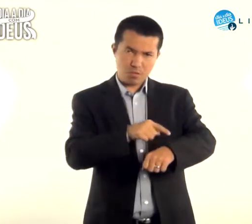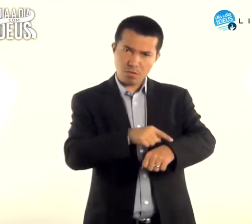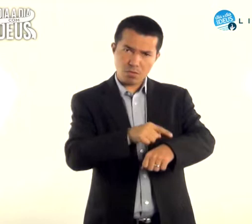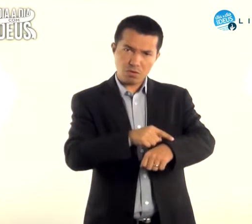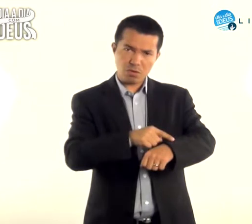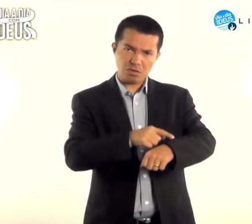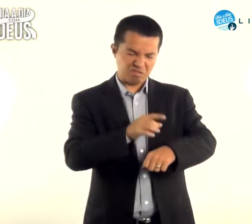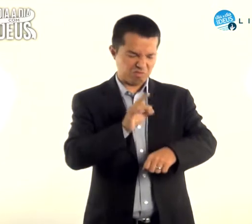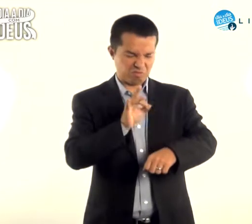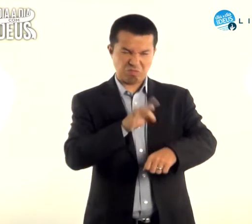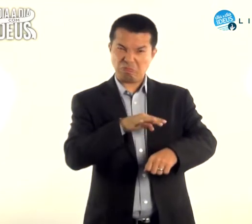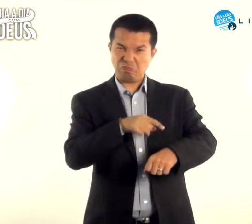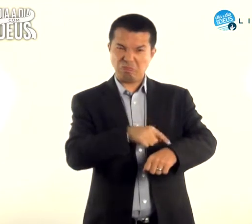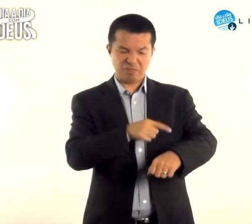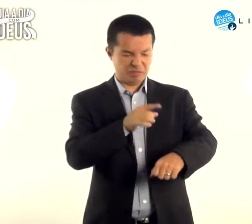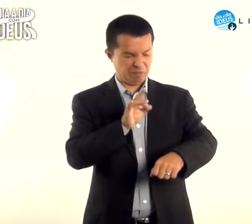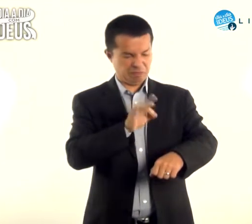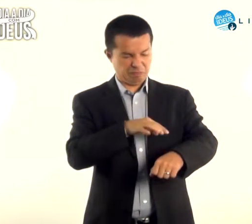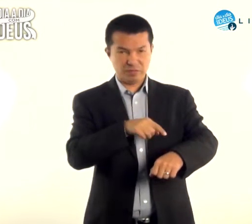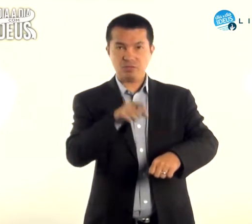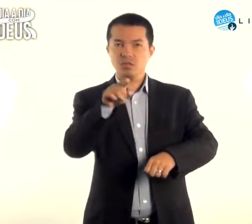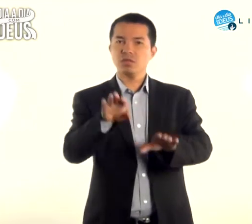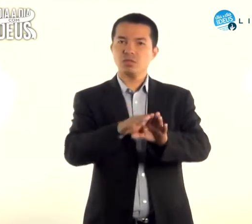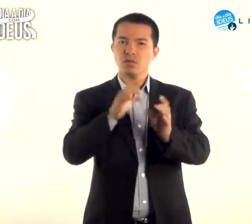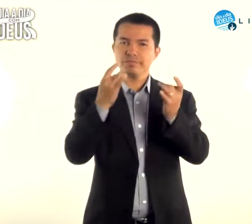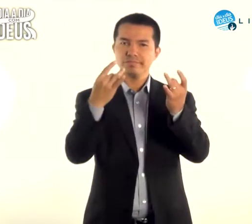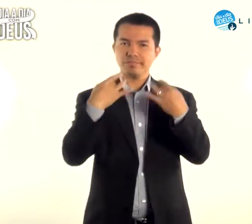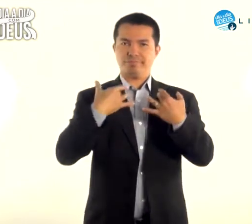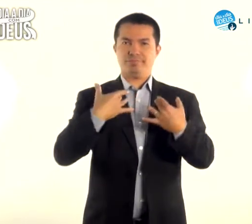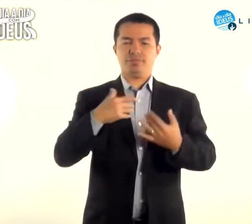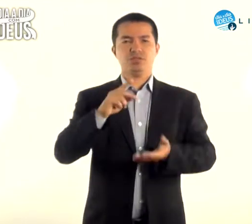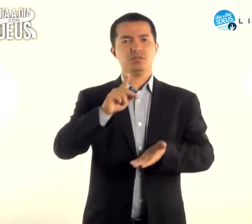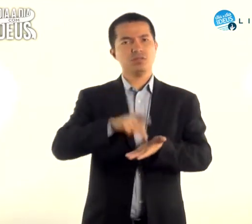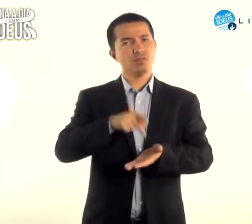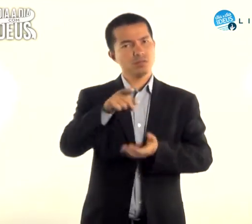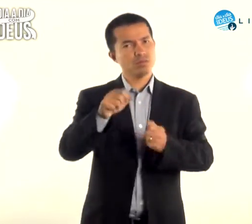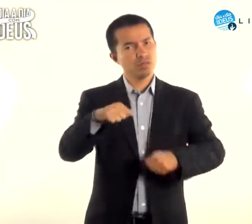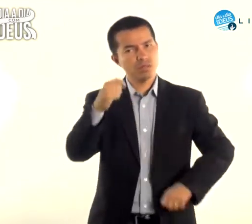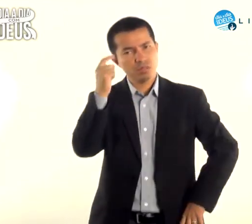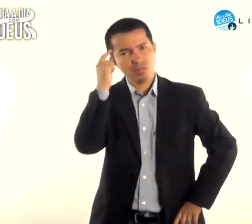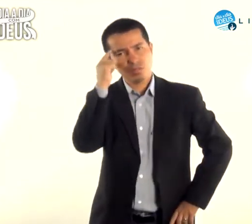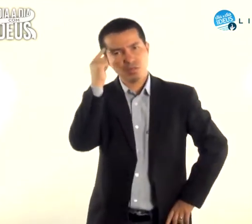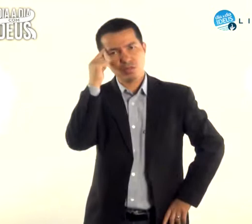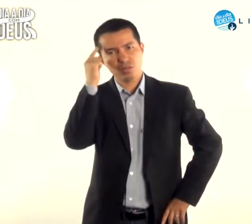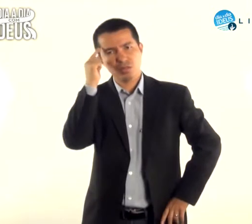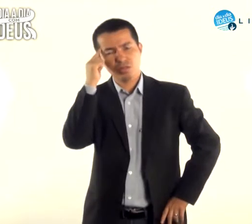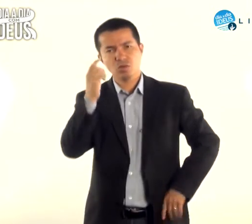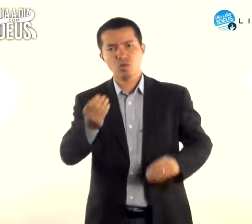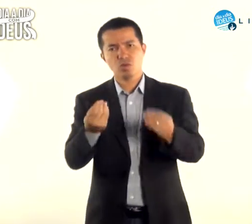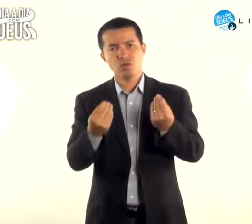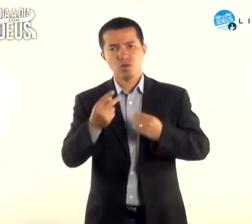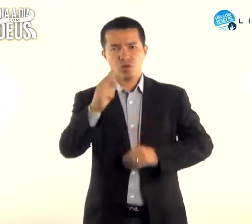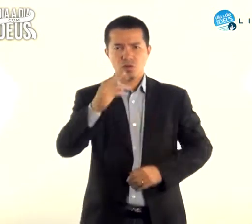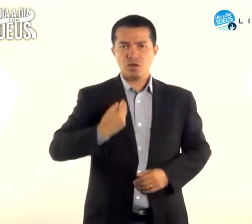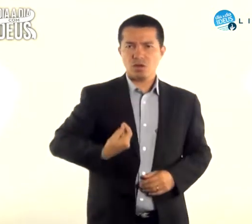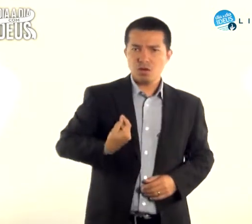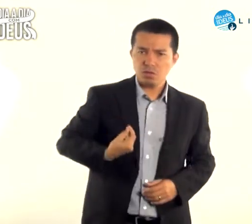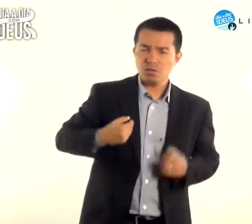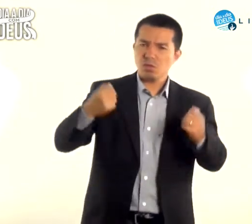suicida, porque é a sua própria vida que está indo embora. E a gente precisa refletir sobre isso, para poder viver bem, viver melhor,